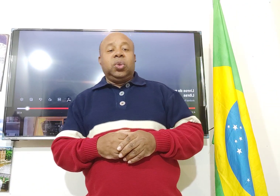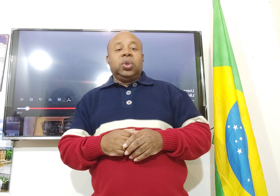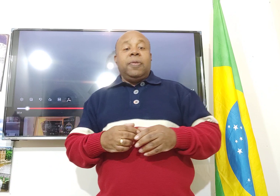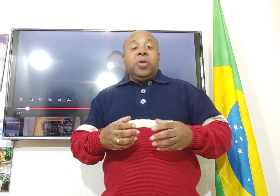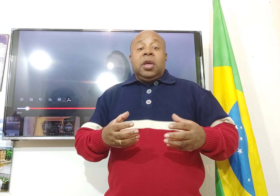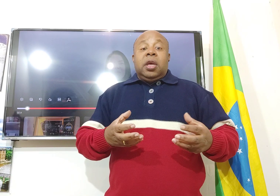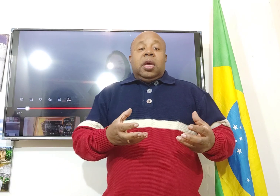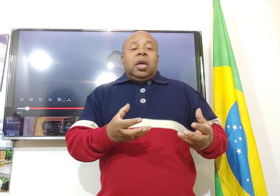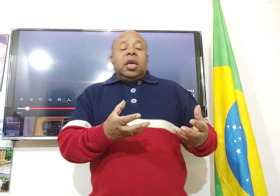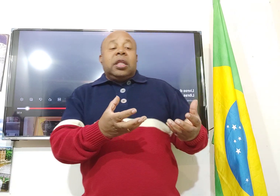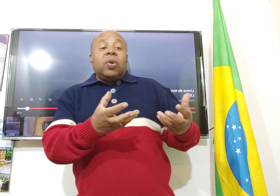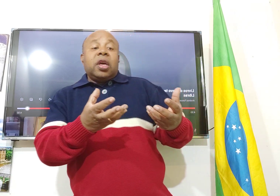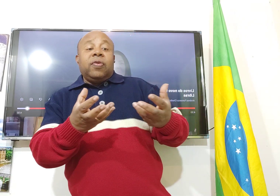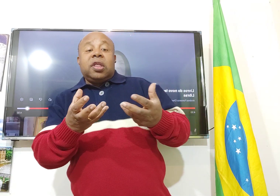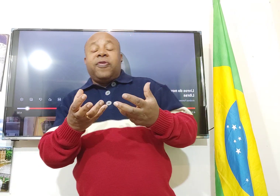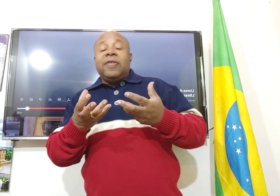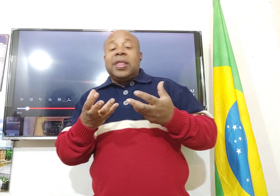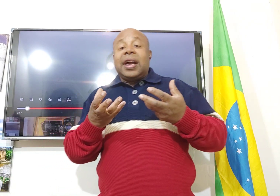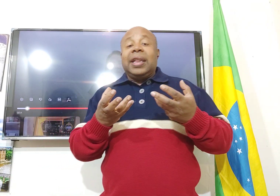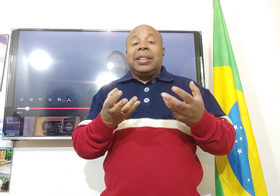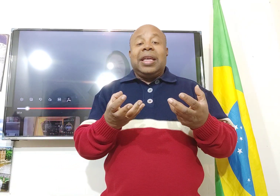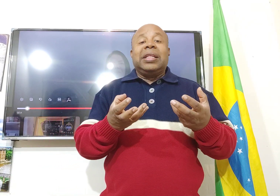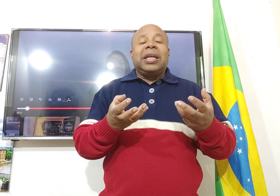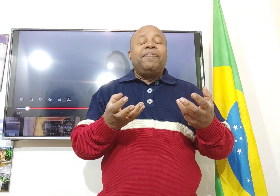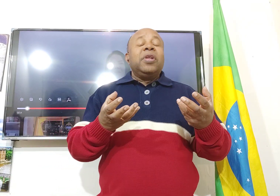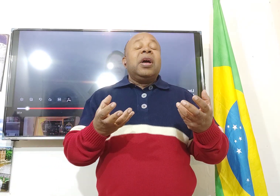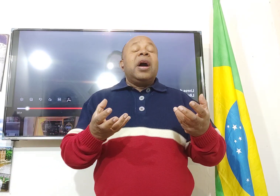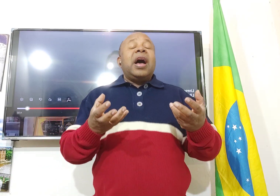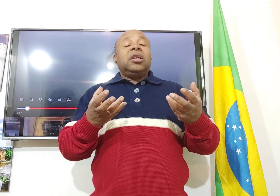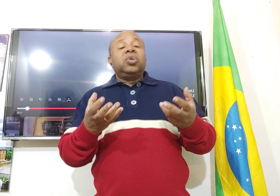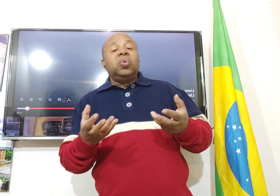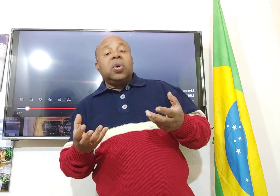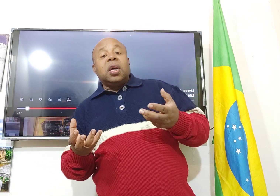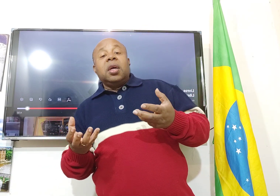Jesus. Então, o que você faz? Você acrescenta à sua